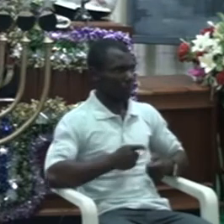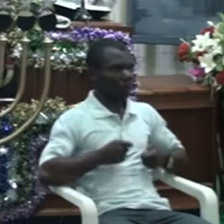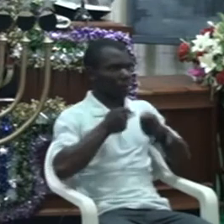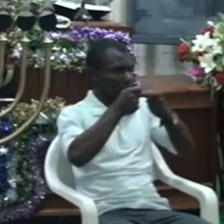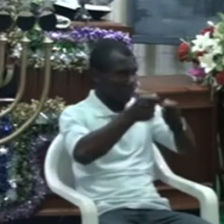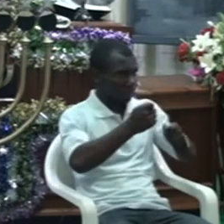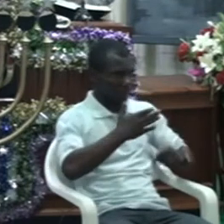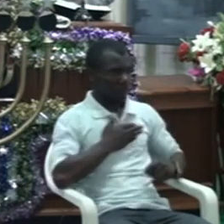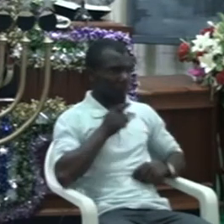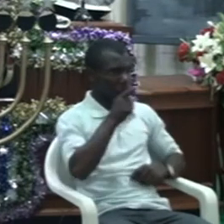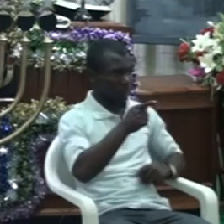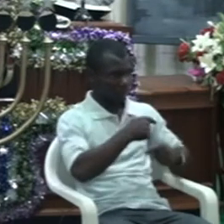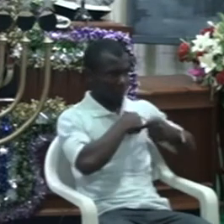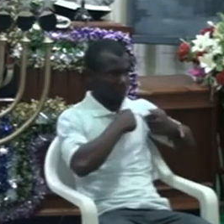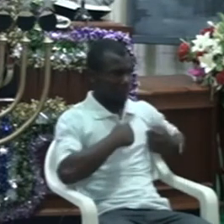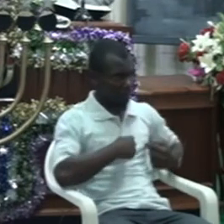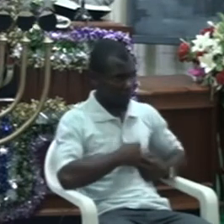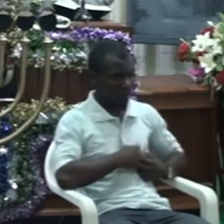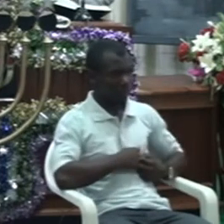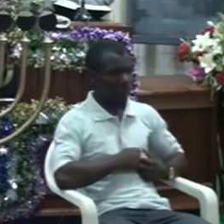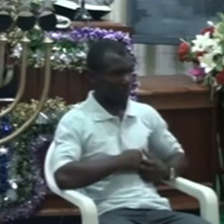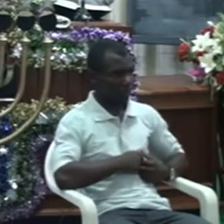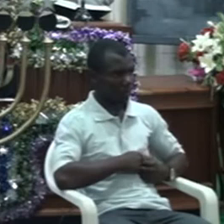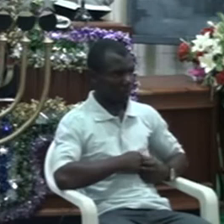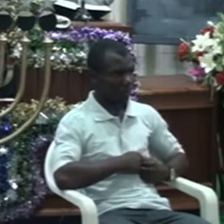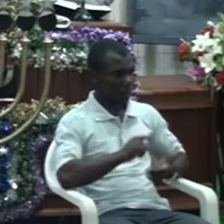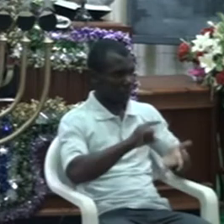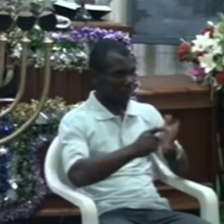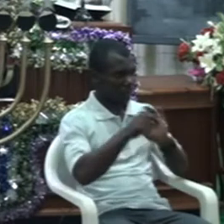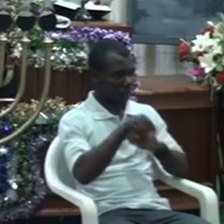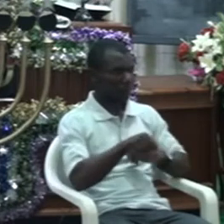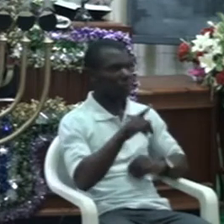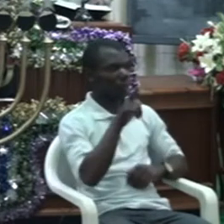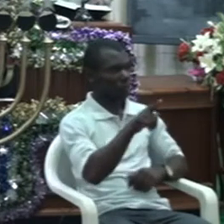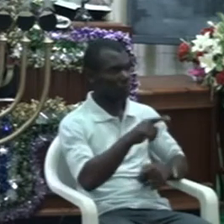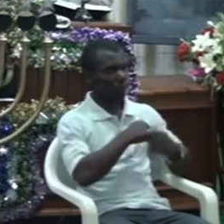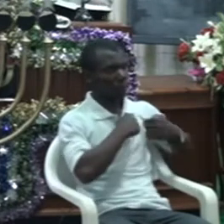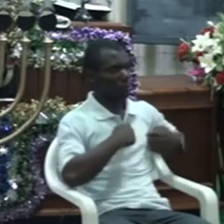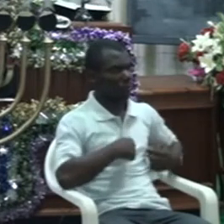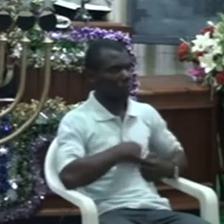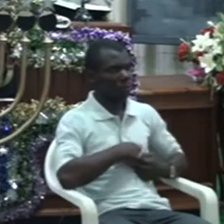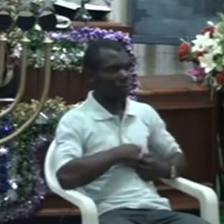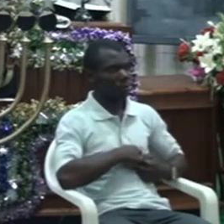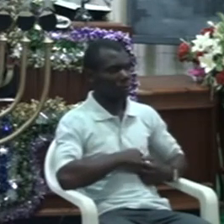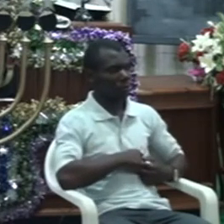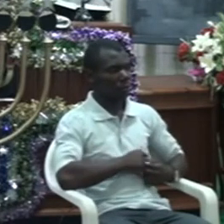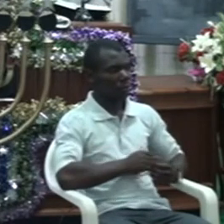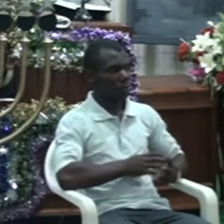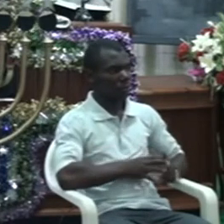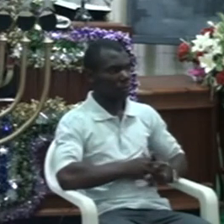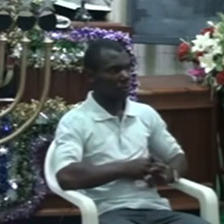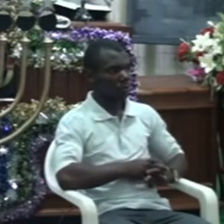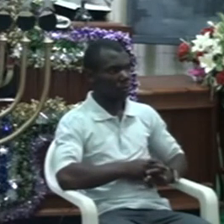Donne-moi ton cœur. Nipe moyo wako. Ça veut dire moyo wako. Ça veut dire ton cœur.